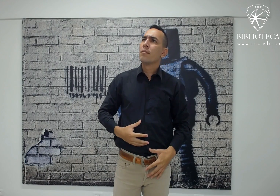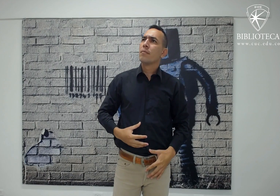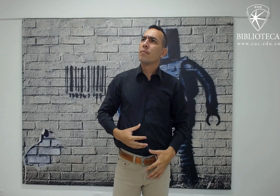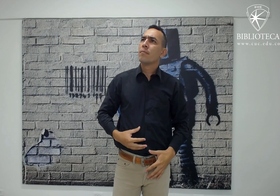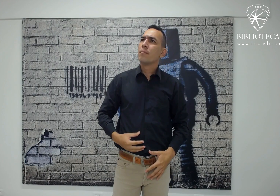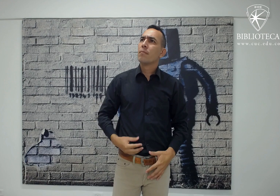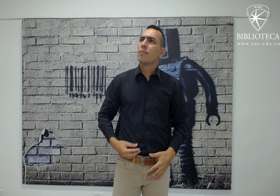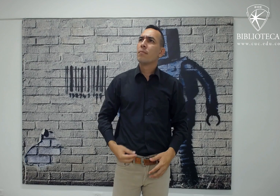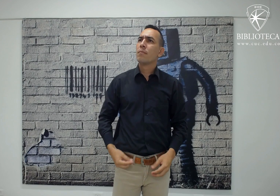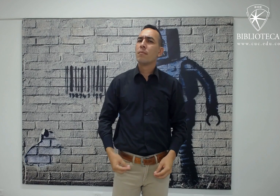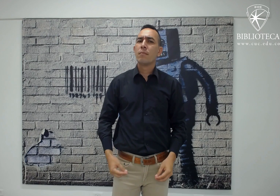y